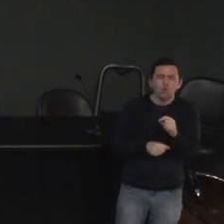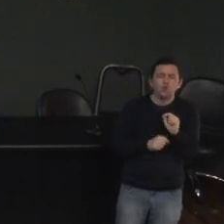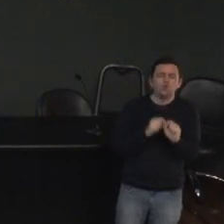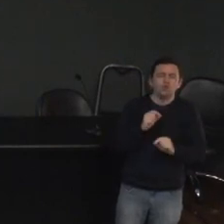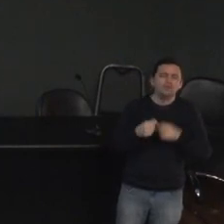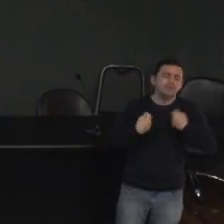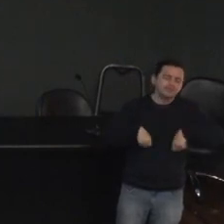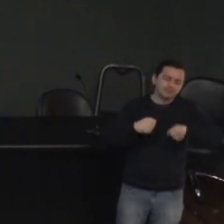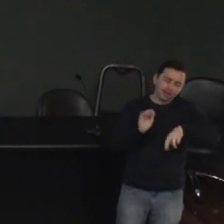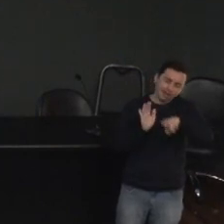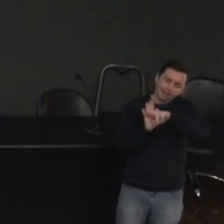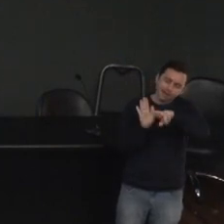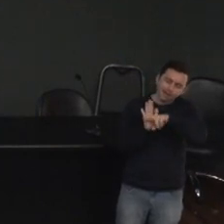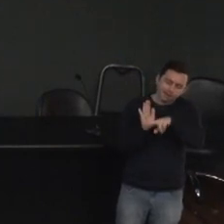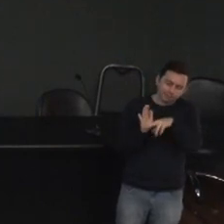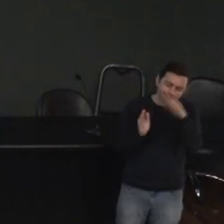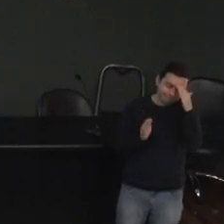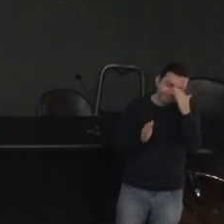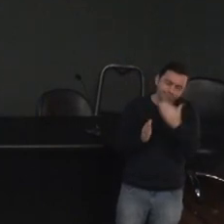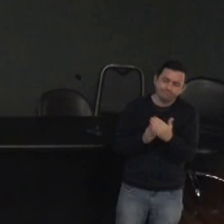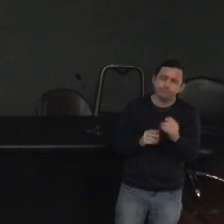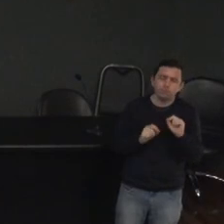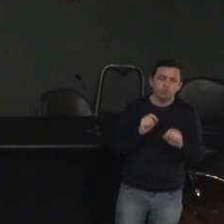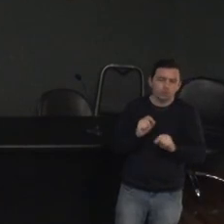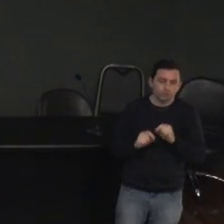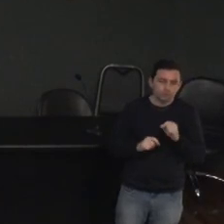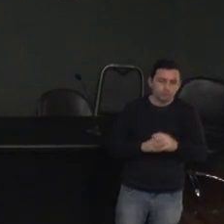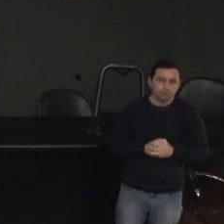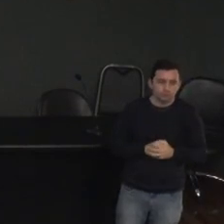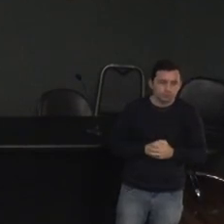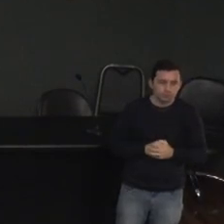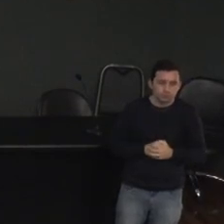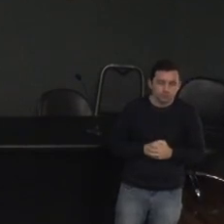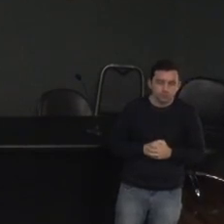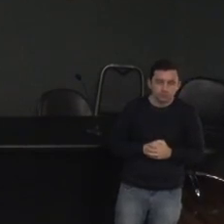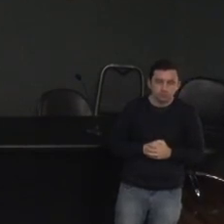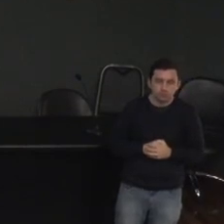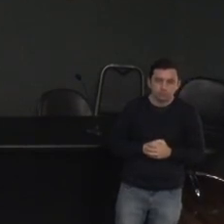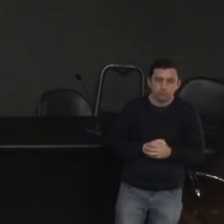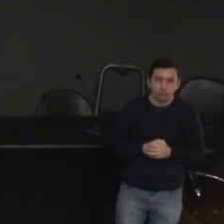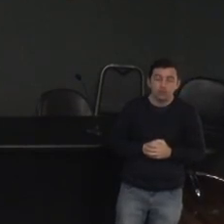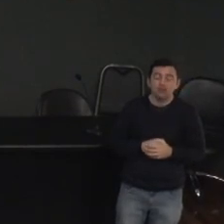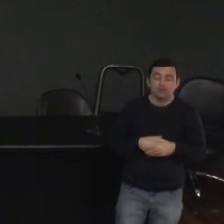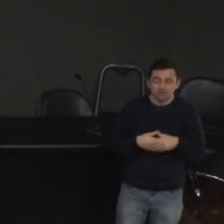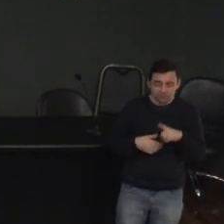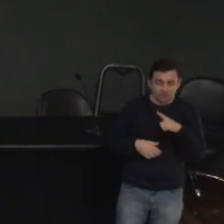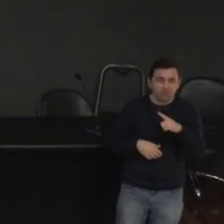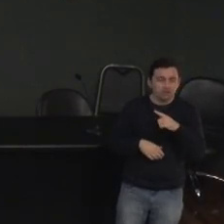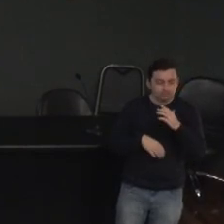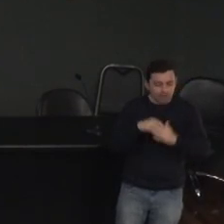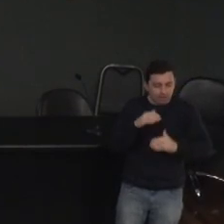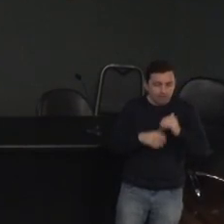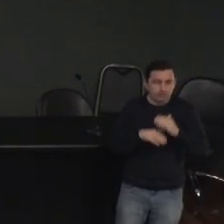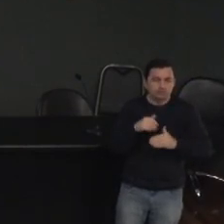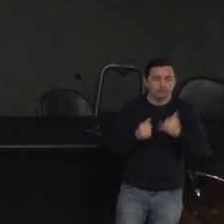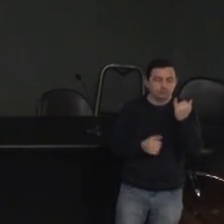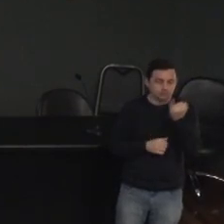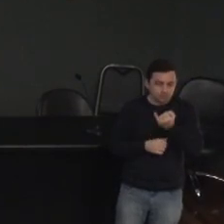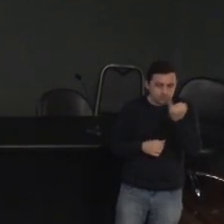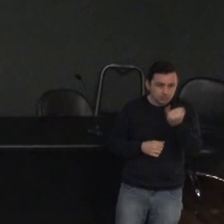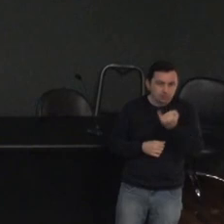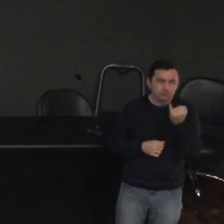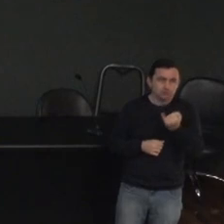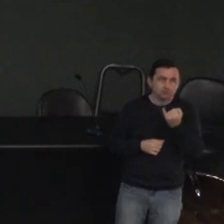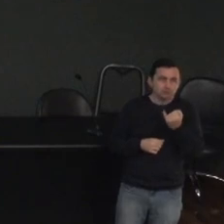Como regra né aí Veja isso aqui a gente tira do que a gente tira das boas práticas de mercado das